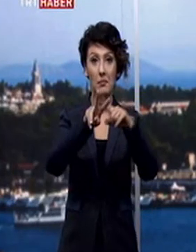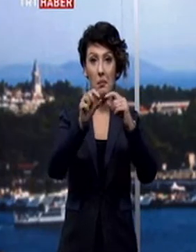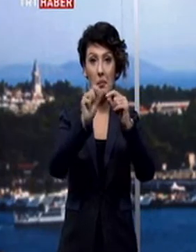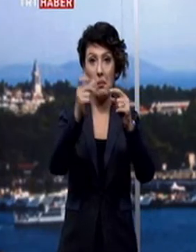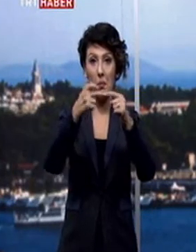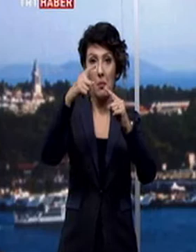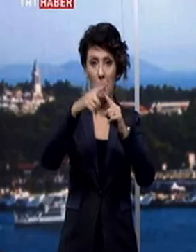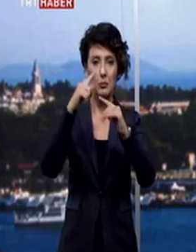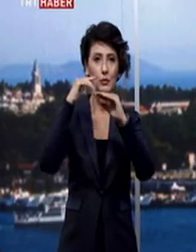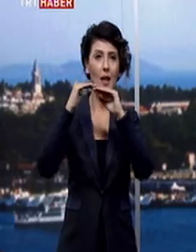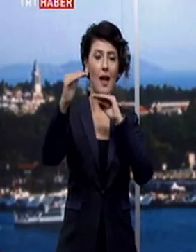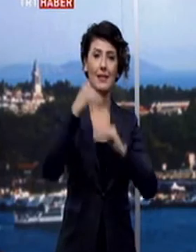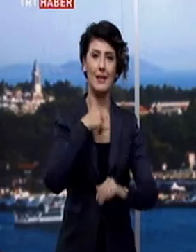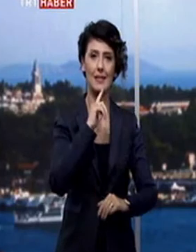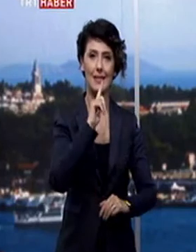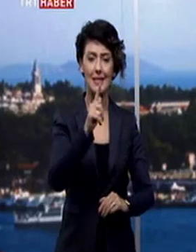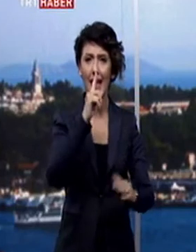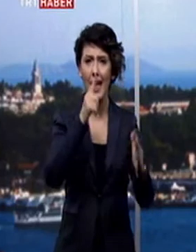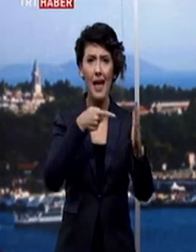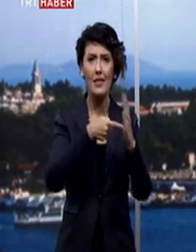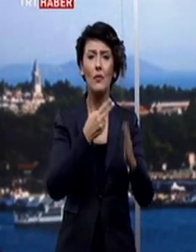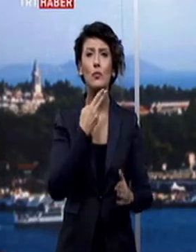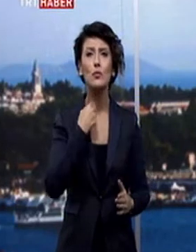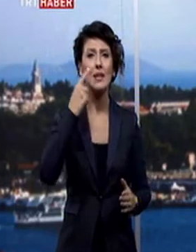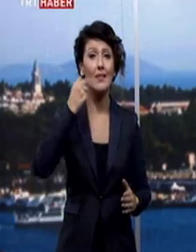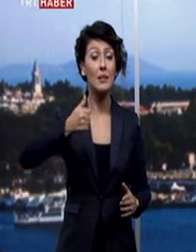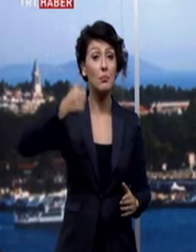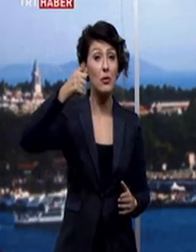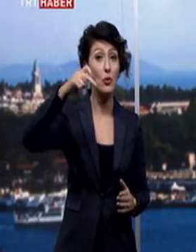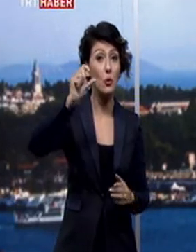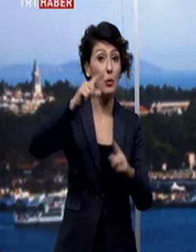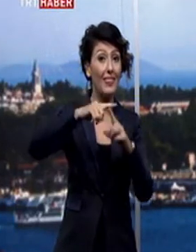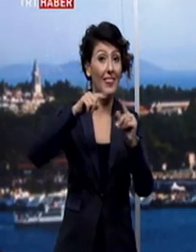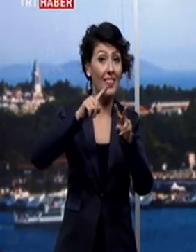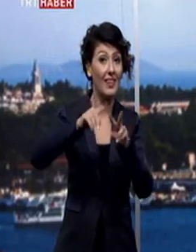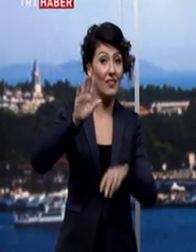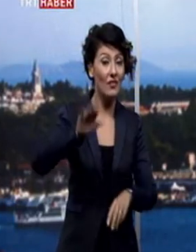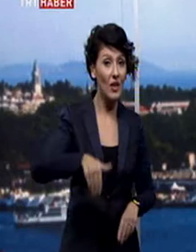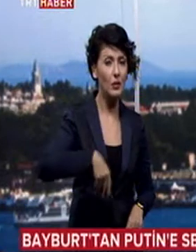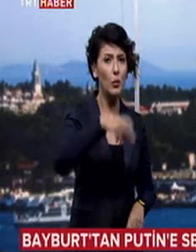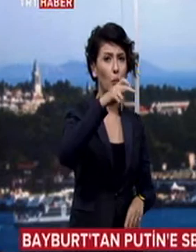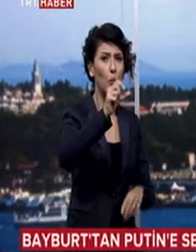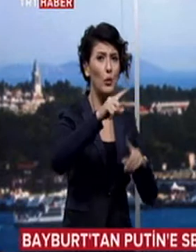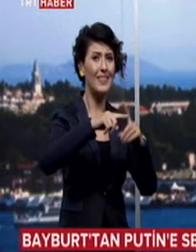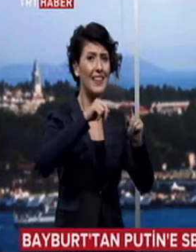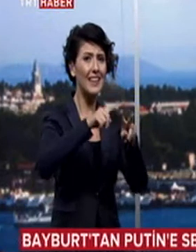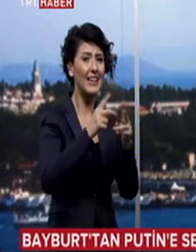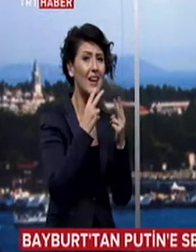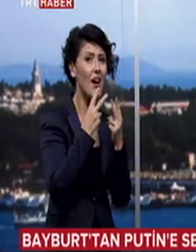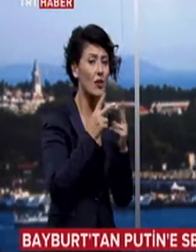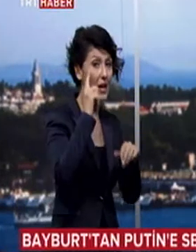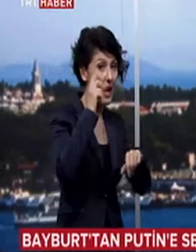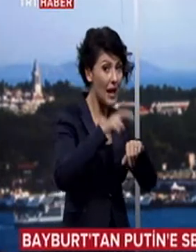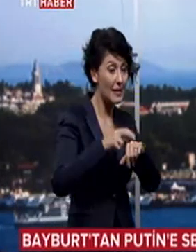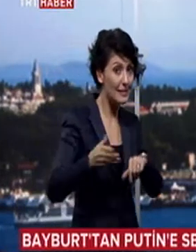Erdoğan Bayburt'ta halka seslendi. Hedefinde Rusya Devlet Başkanı Putin vardı. Putin'in